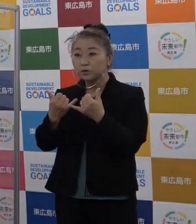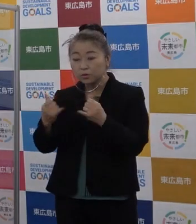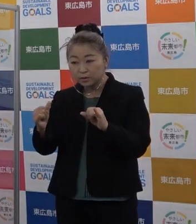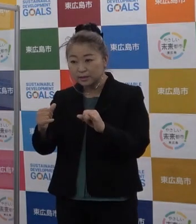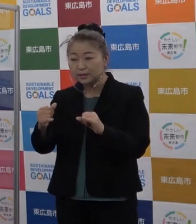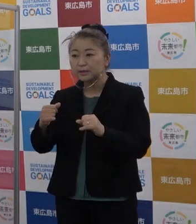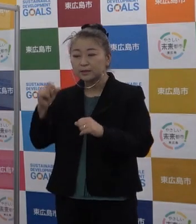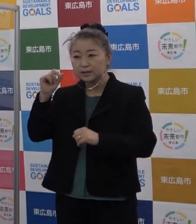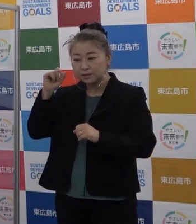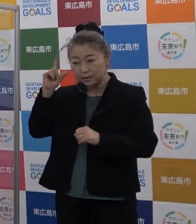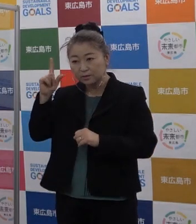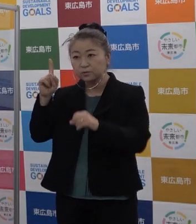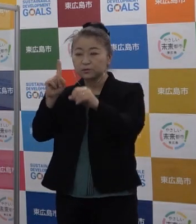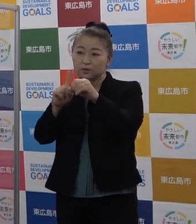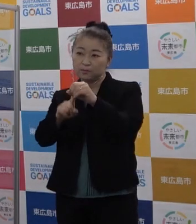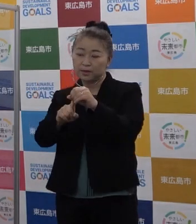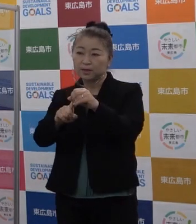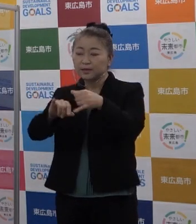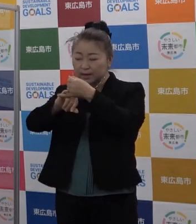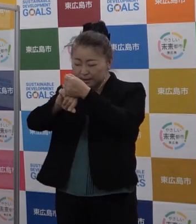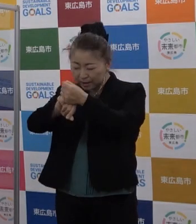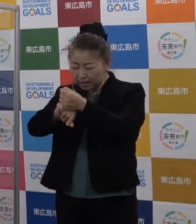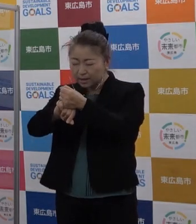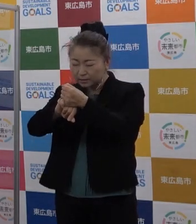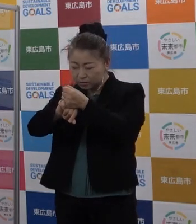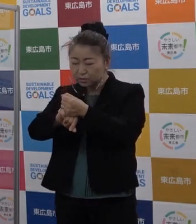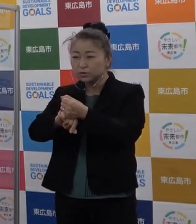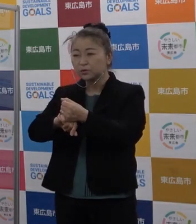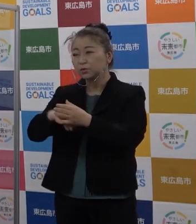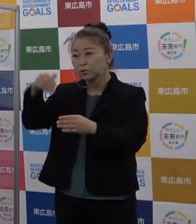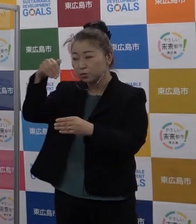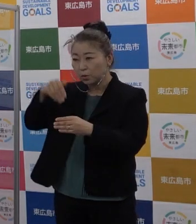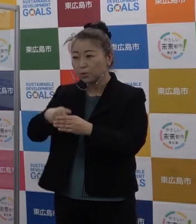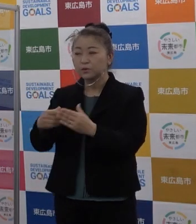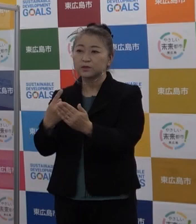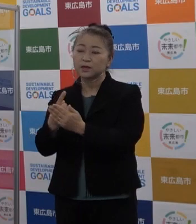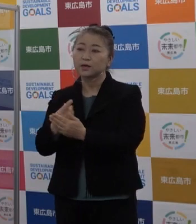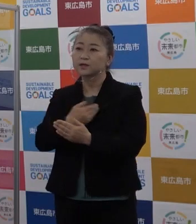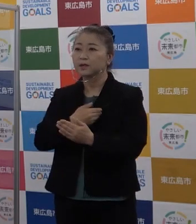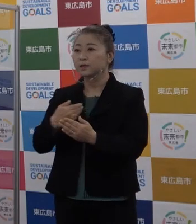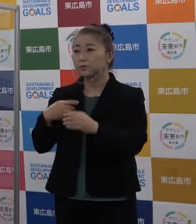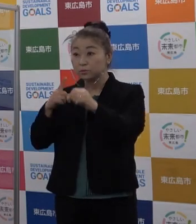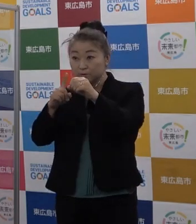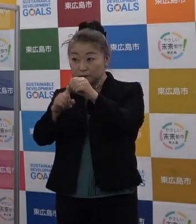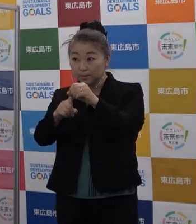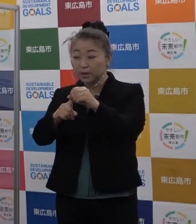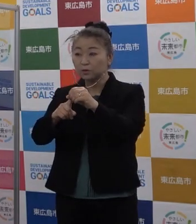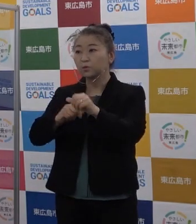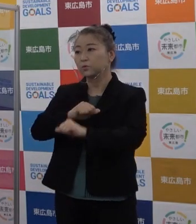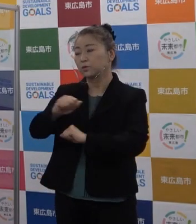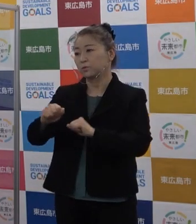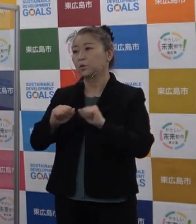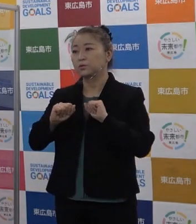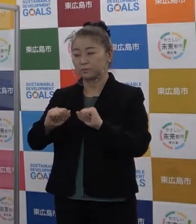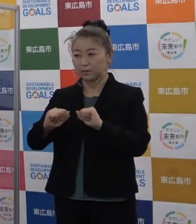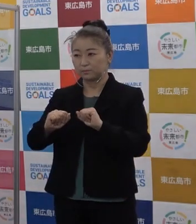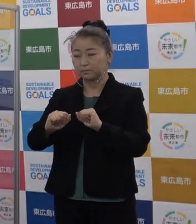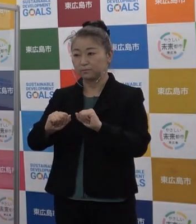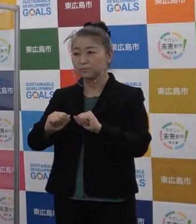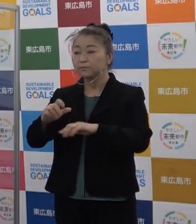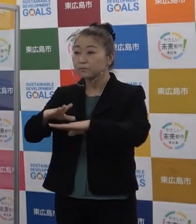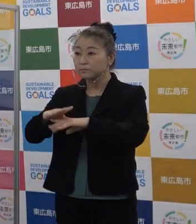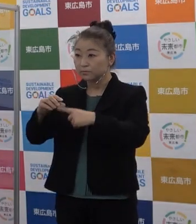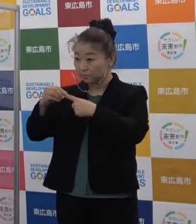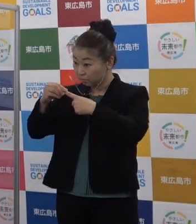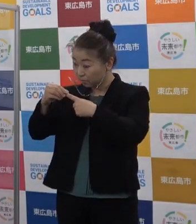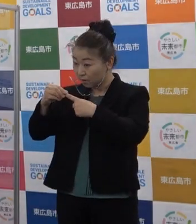って、必ず投票に参加するような取り組みを示したいと。まず一つは街頭での